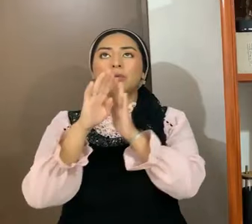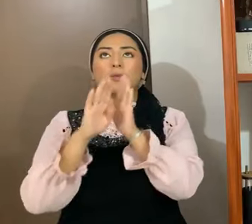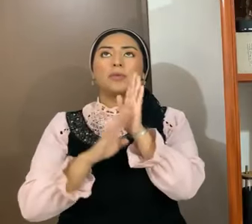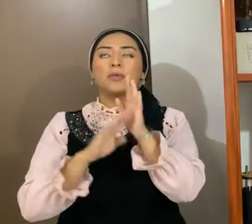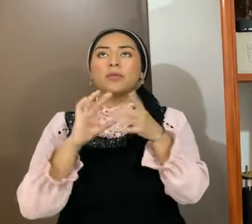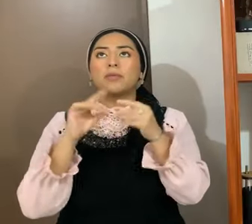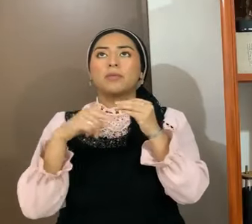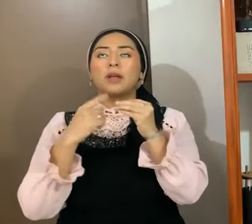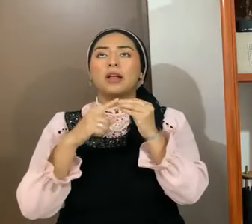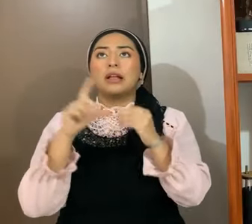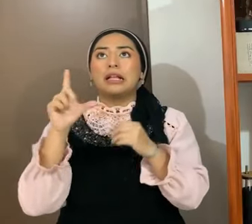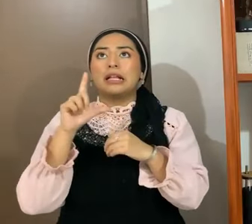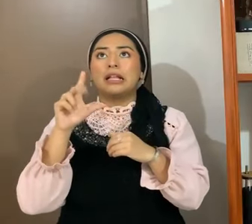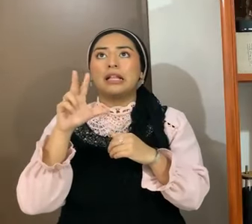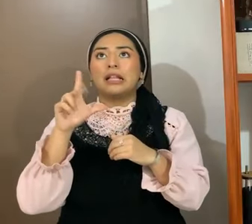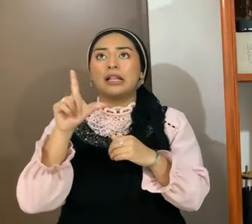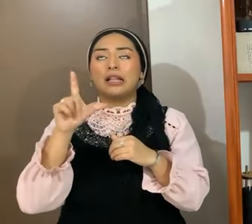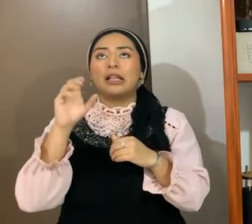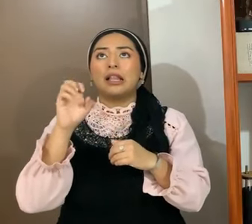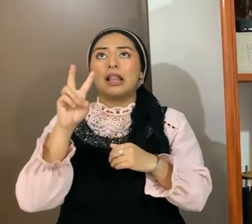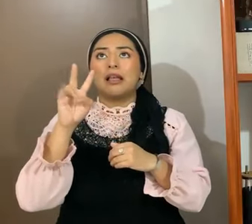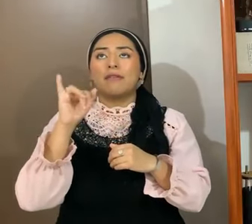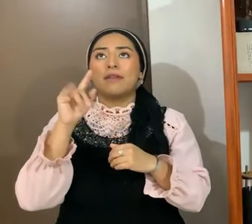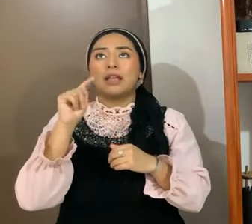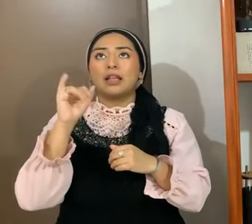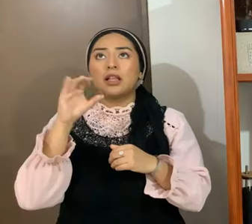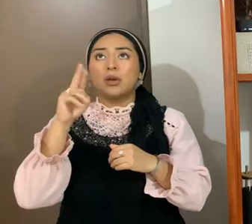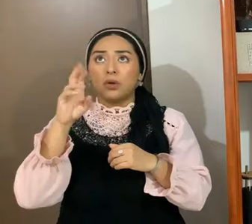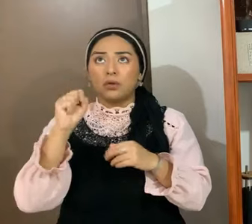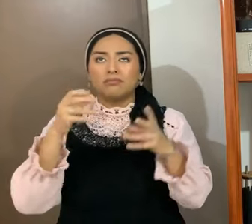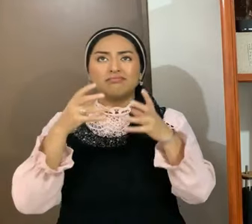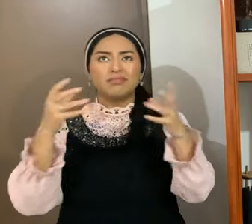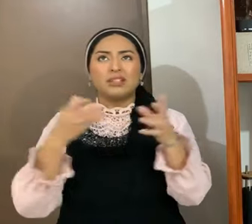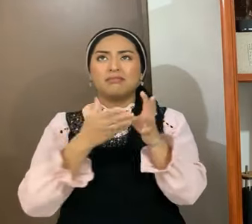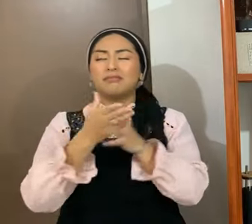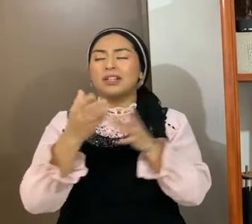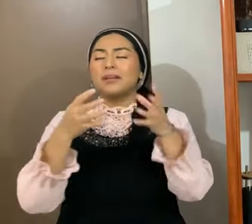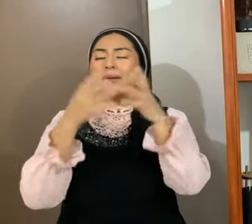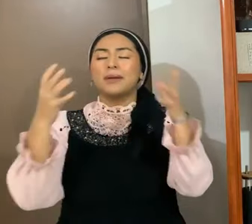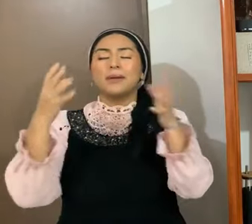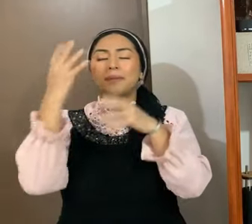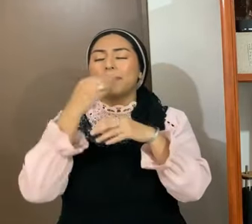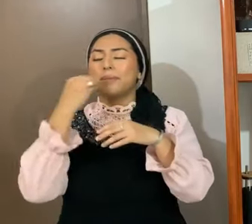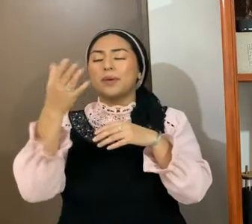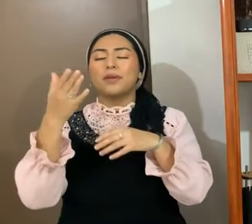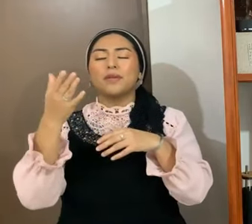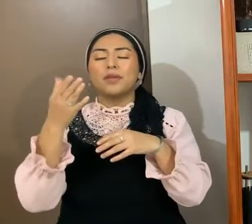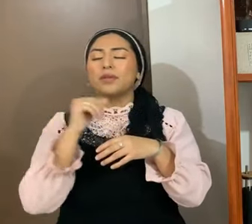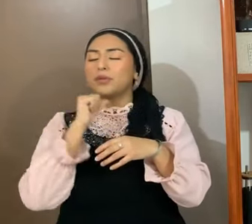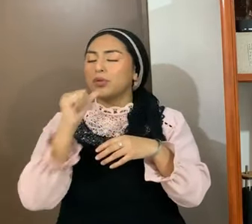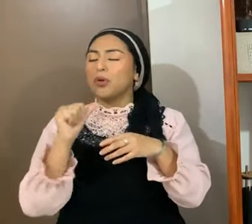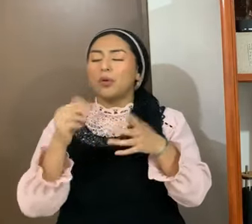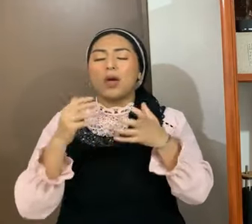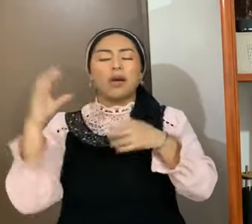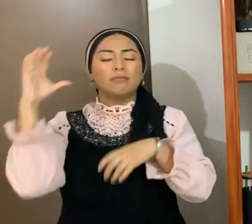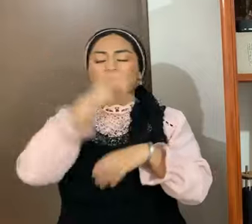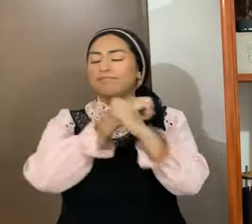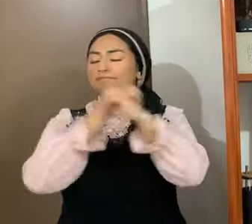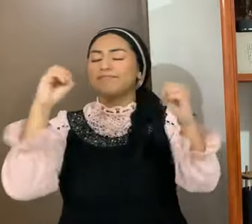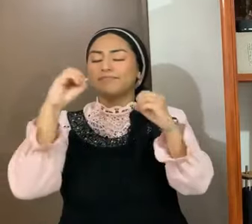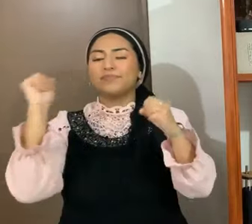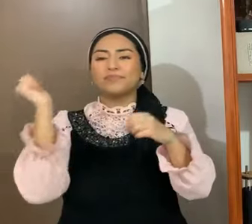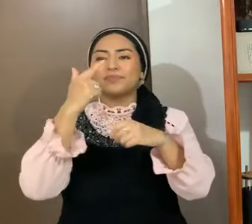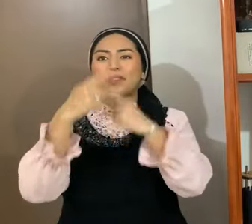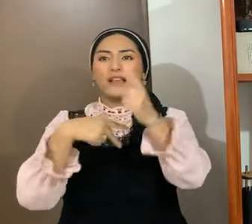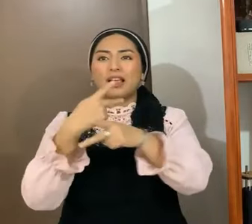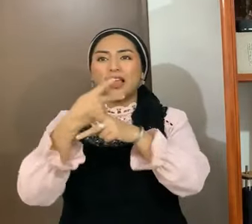de Vayikra. Abacados, este libro es tan profundo y tan hermoso que no queremos perdernos detalle. Abba, enmudece,